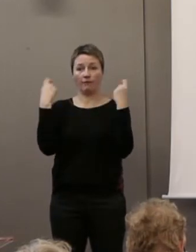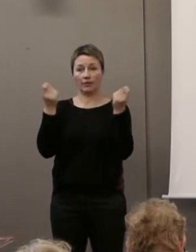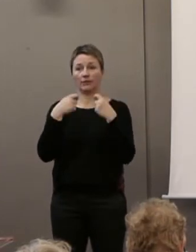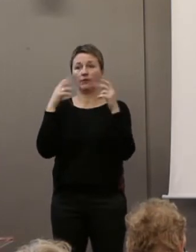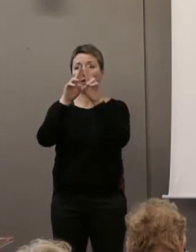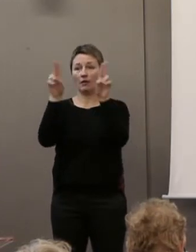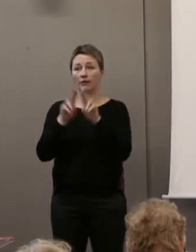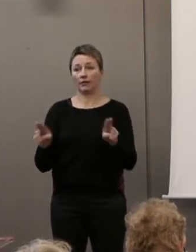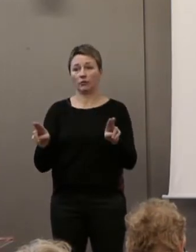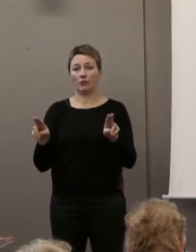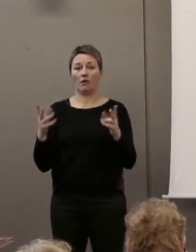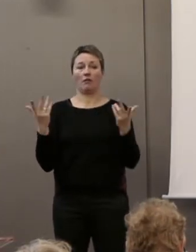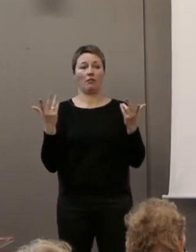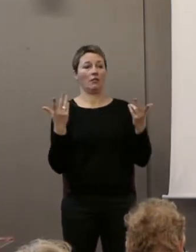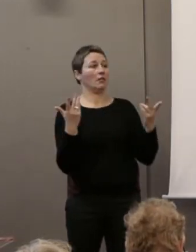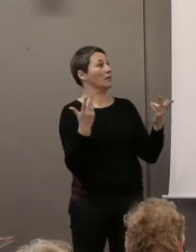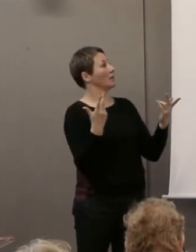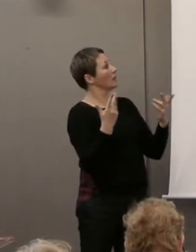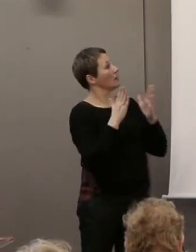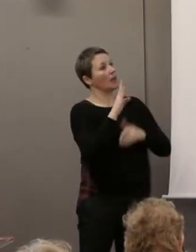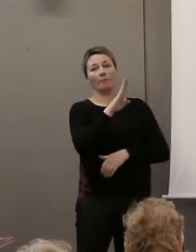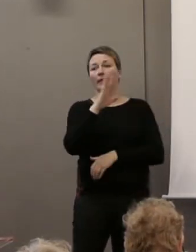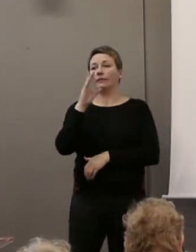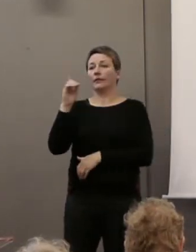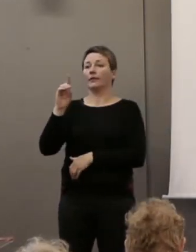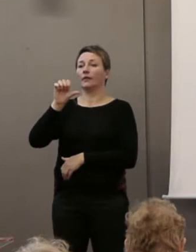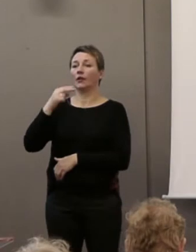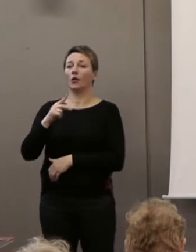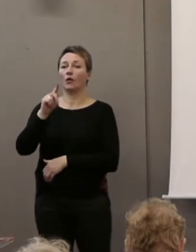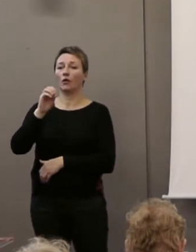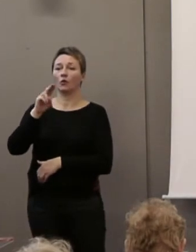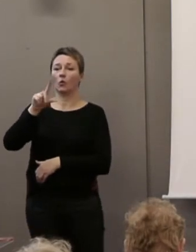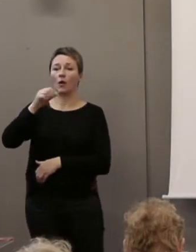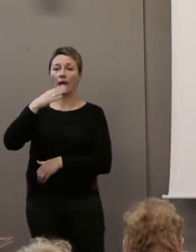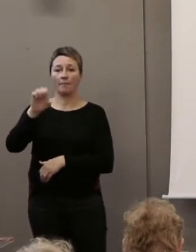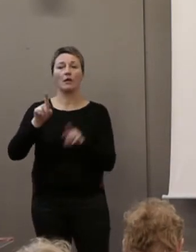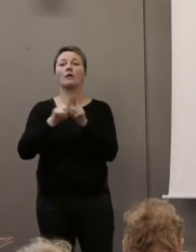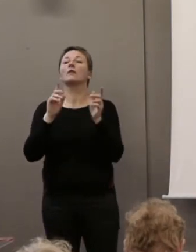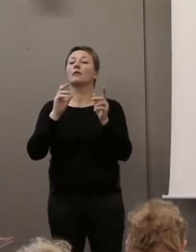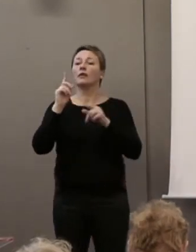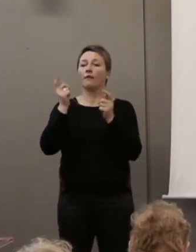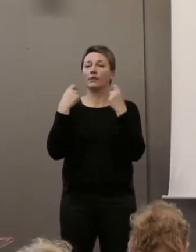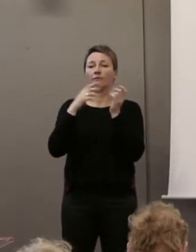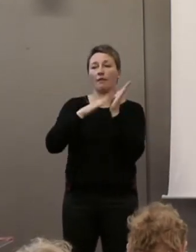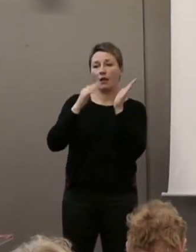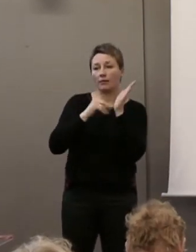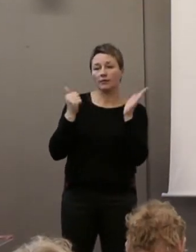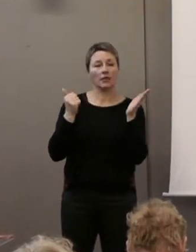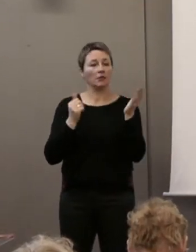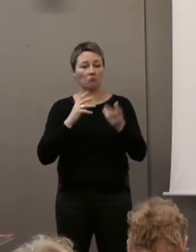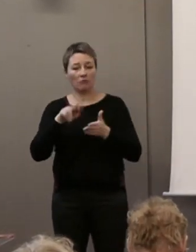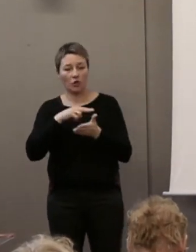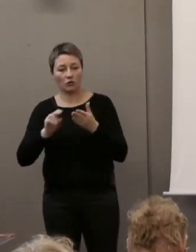bande dessinée à Angoulême. Et enfin, non pas enfin, pour le Sud-Est, Festival de Marseille, danse et arts multiples nous a beaucoup